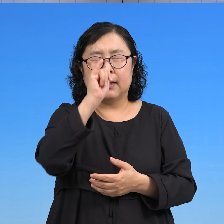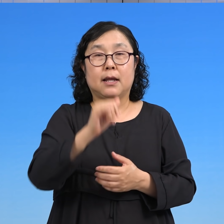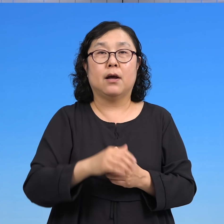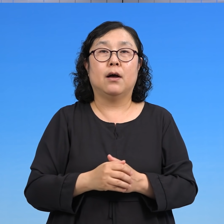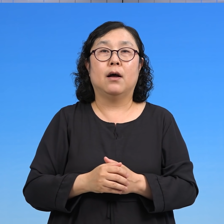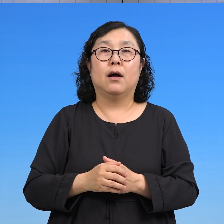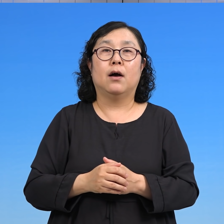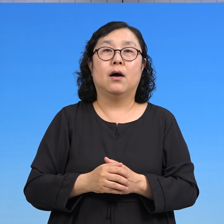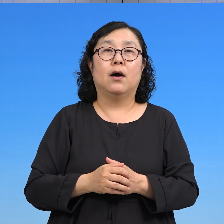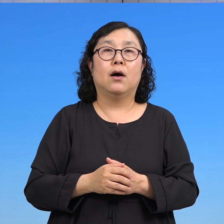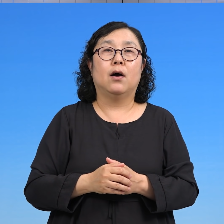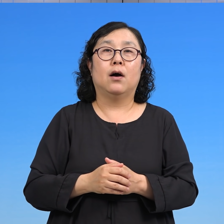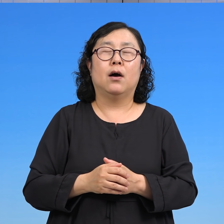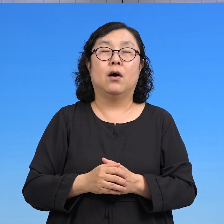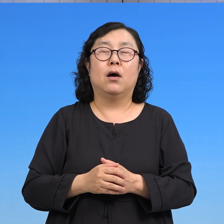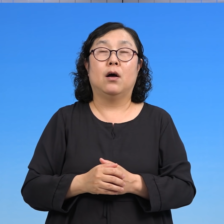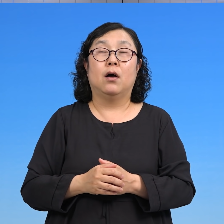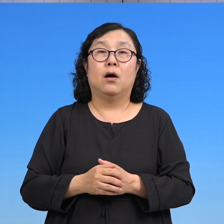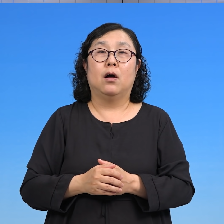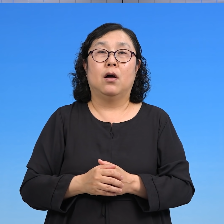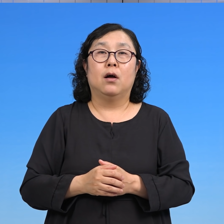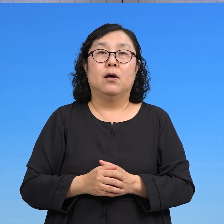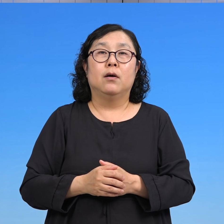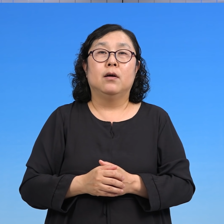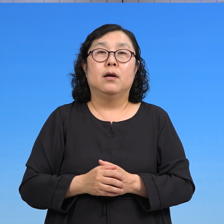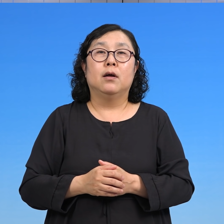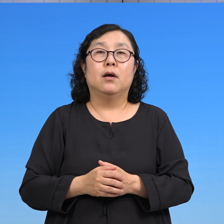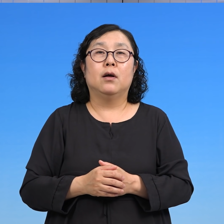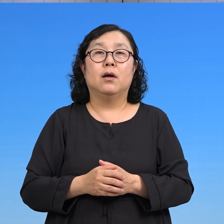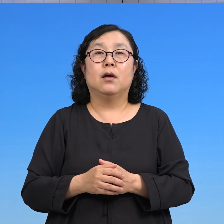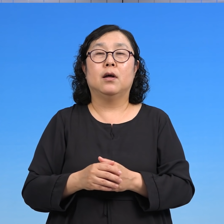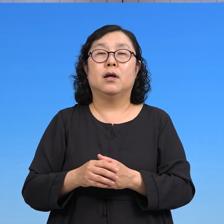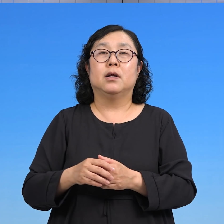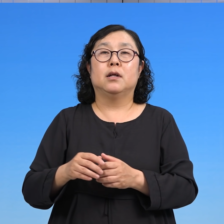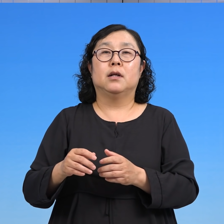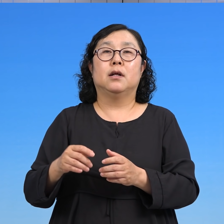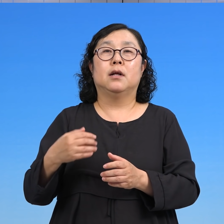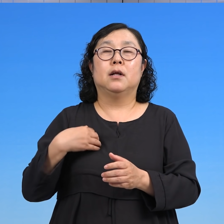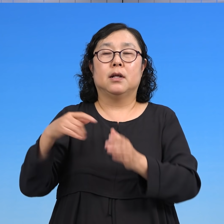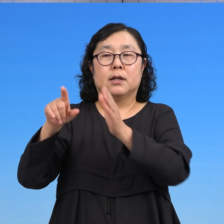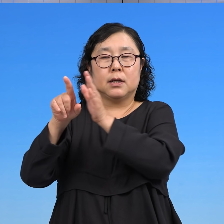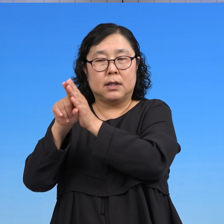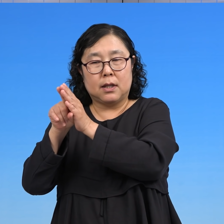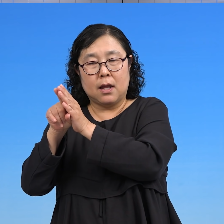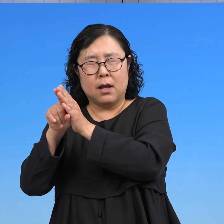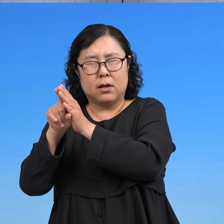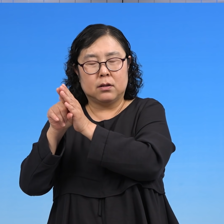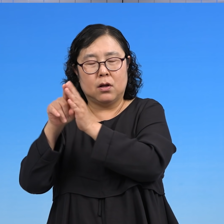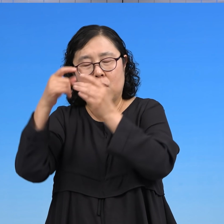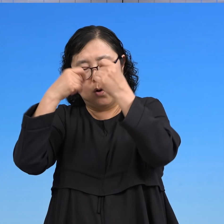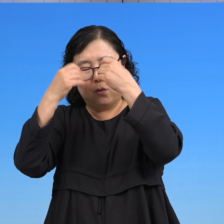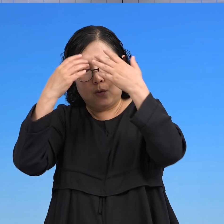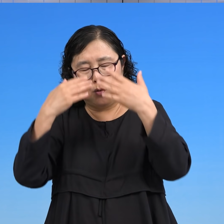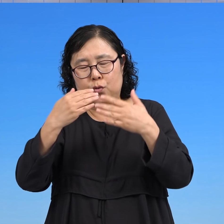그 팝송이 뭐냐 보니까 A shoulder to cry on, 우리말로 하면은 기대어 울 수 있는 어깨, 기대어 울 수